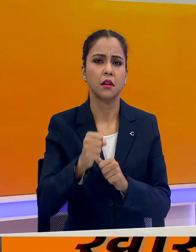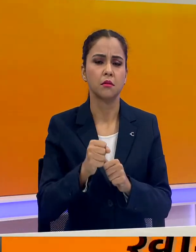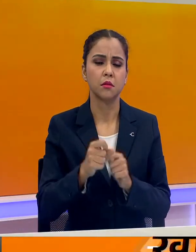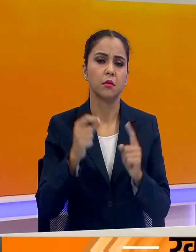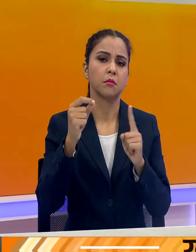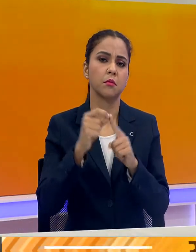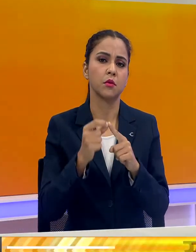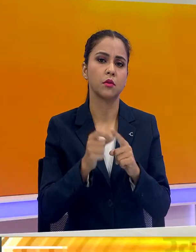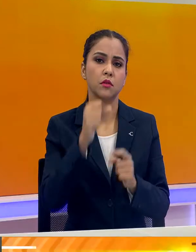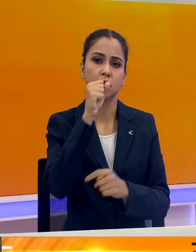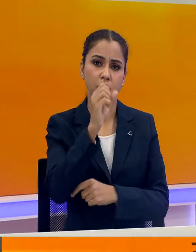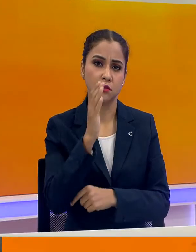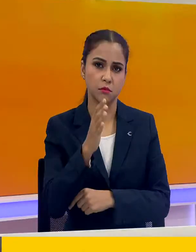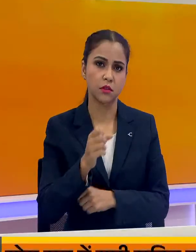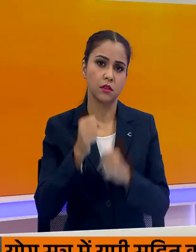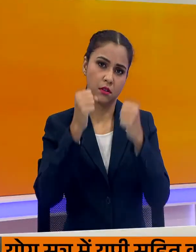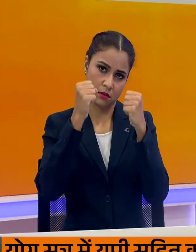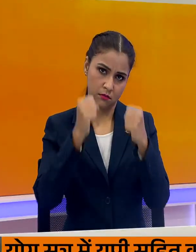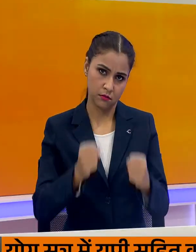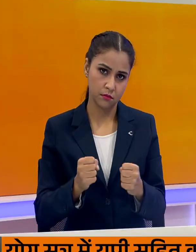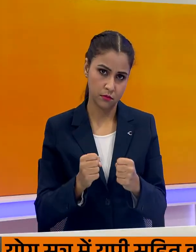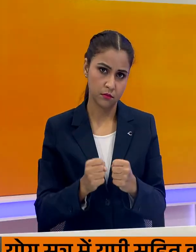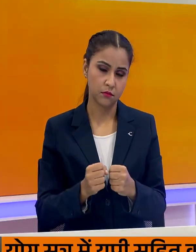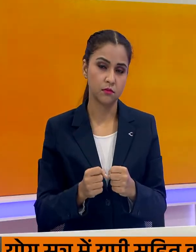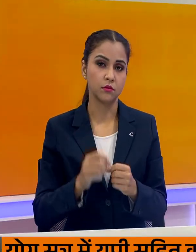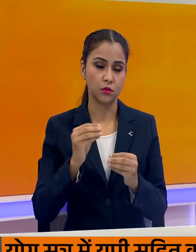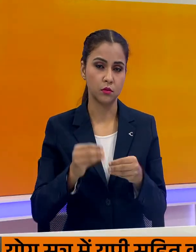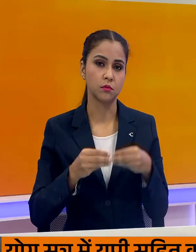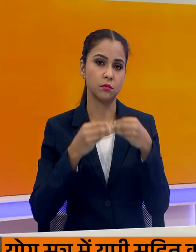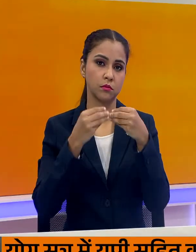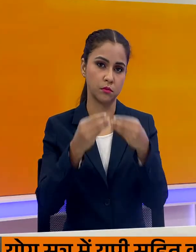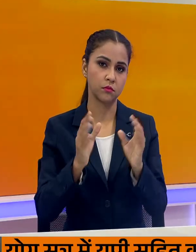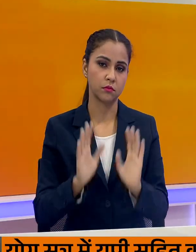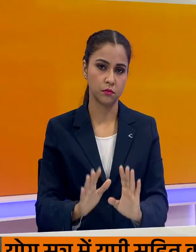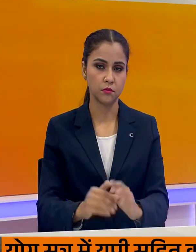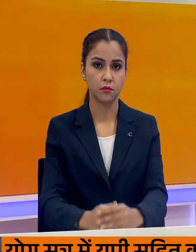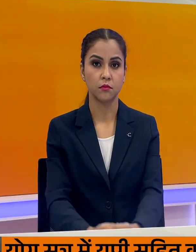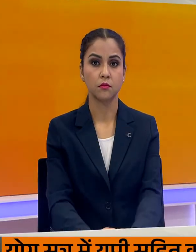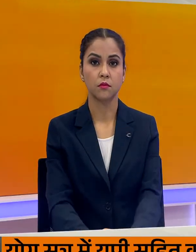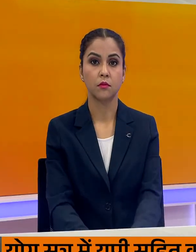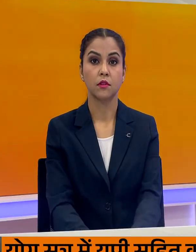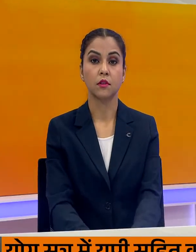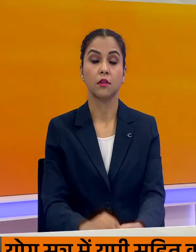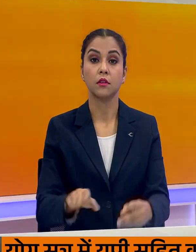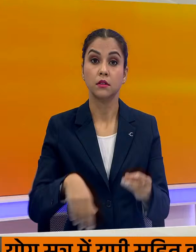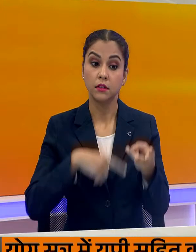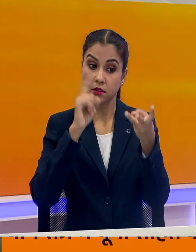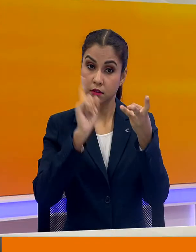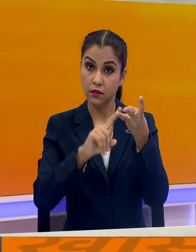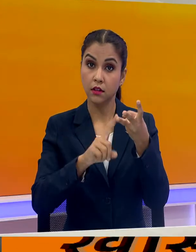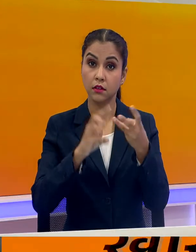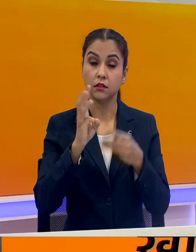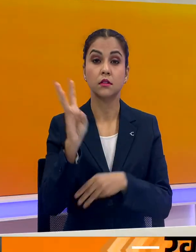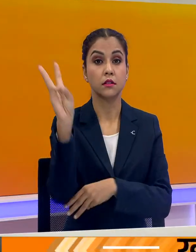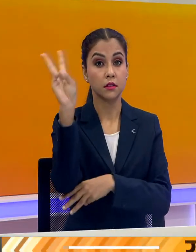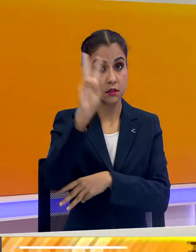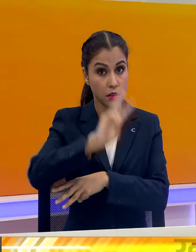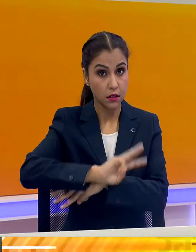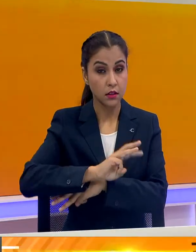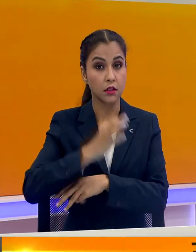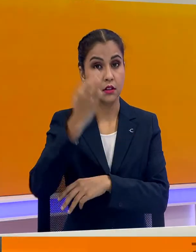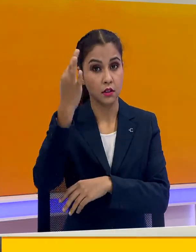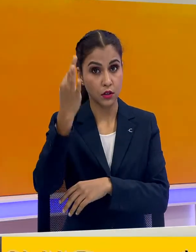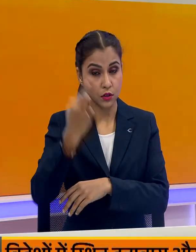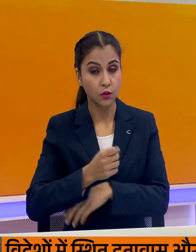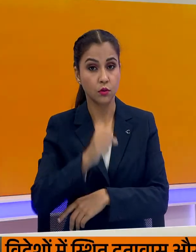का पद जो है इसको ऑक्युपाई किया जाता है। फिर तीसरे दिन नए स्पीकर का